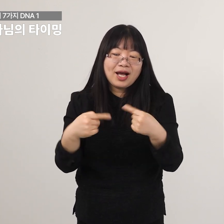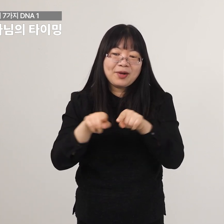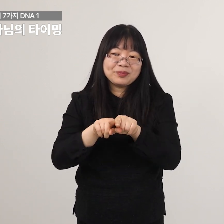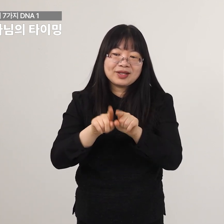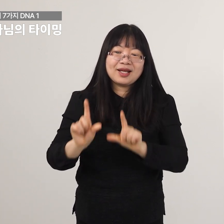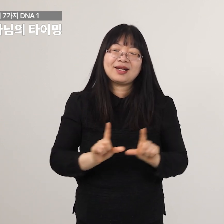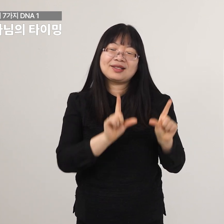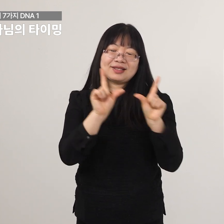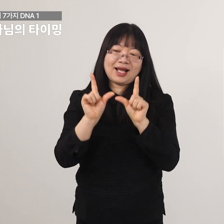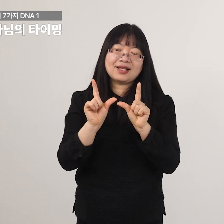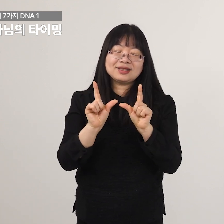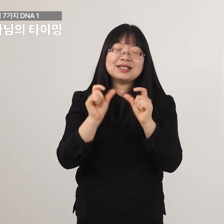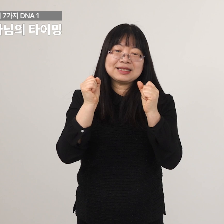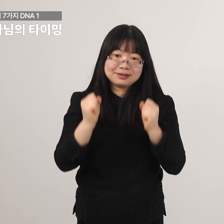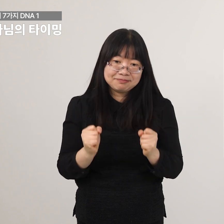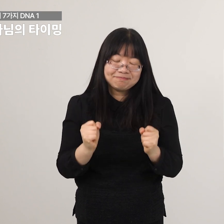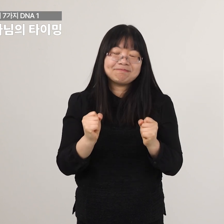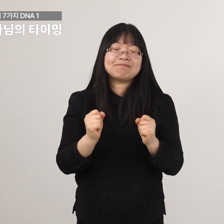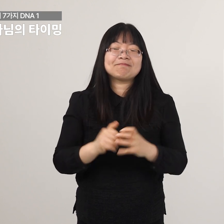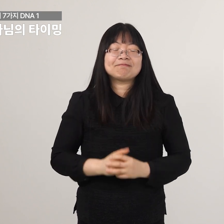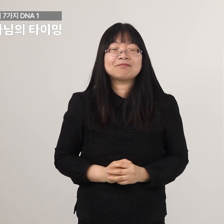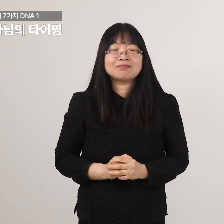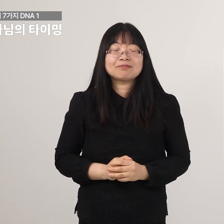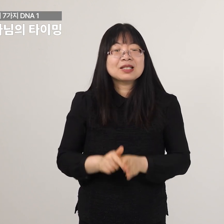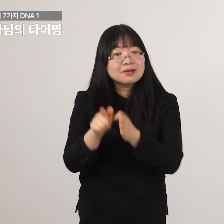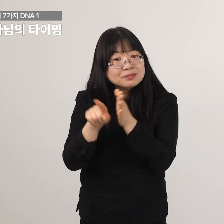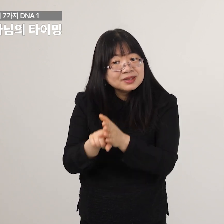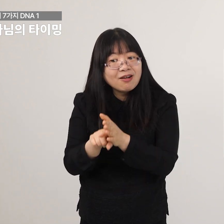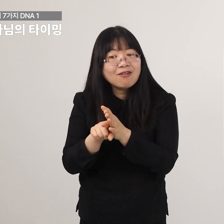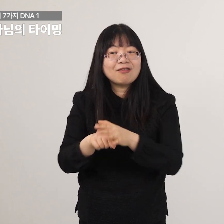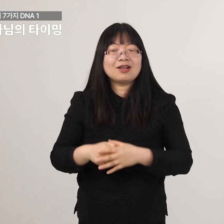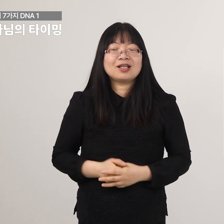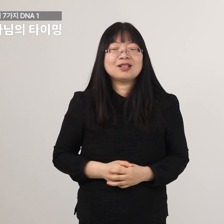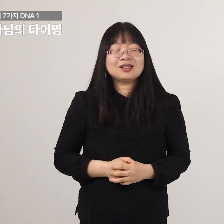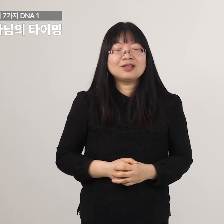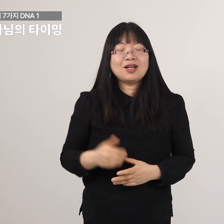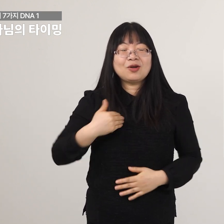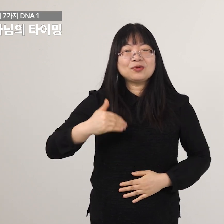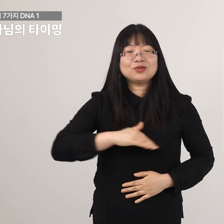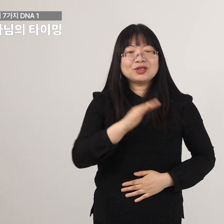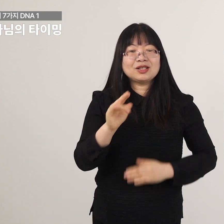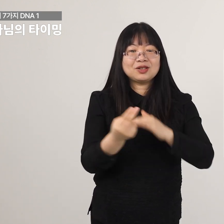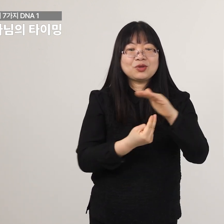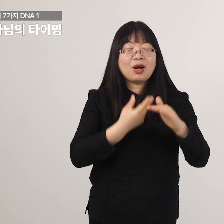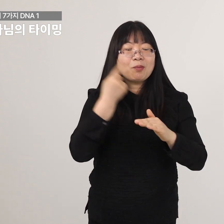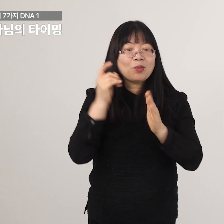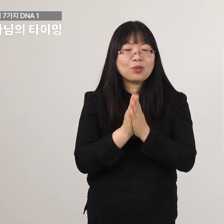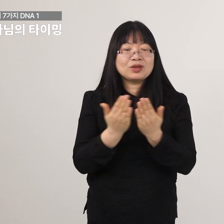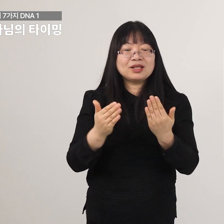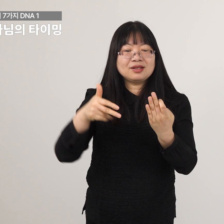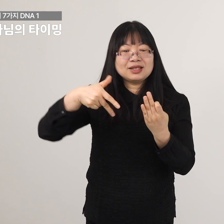동거입니다. 함께함이고 임재예요. 믿습니까? 우리 요한복음